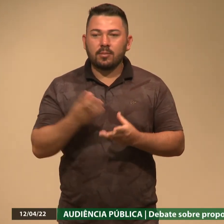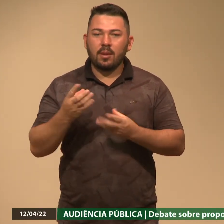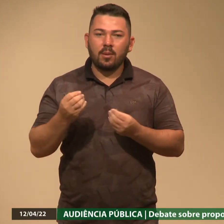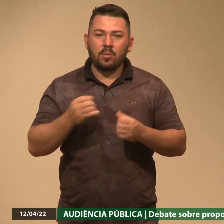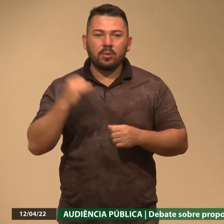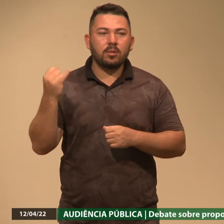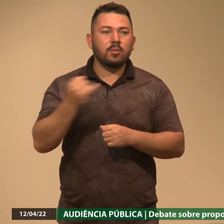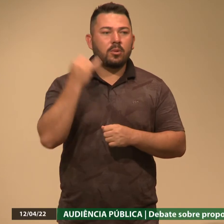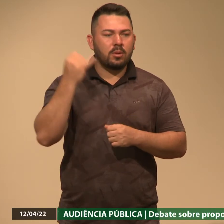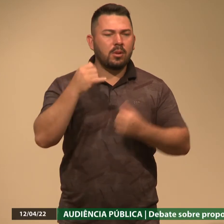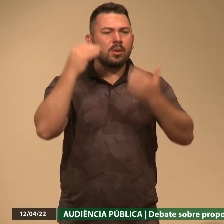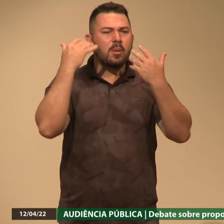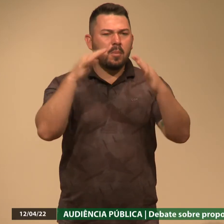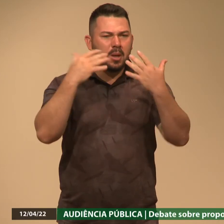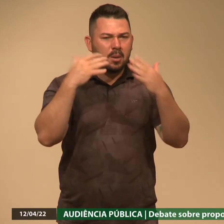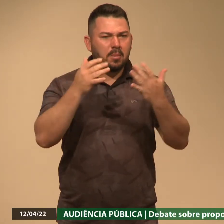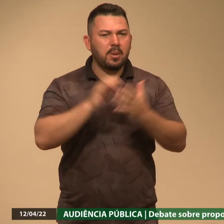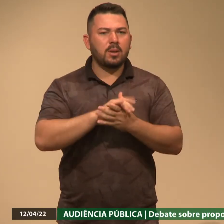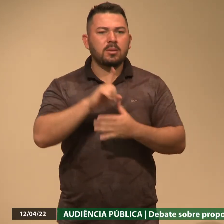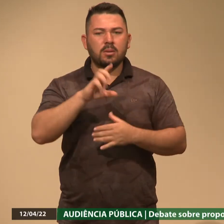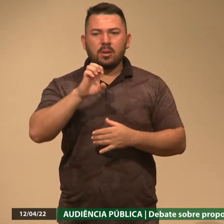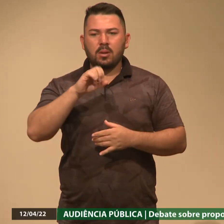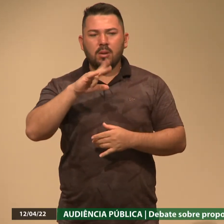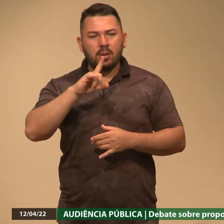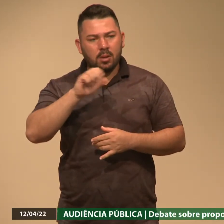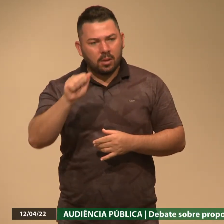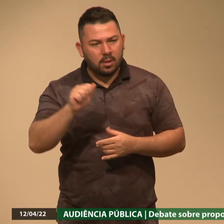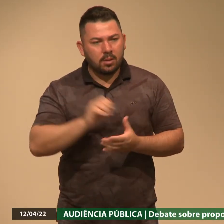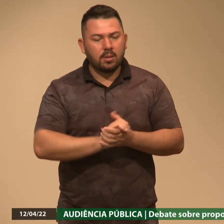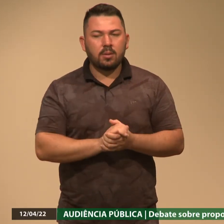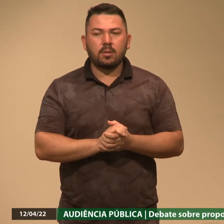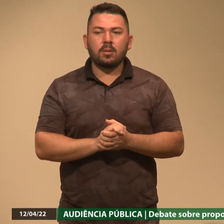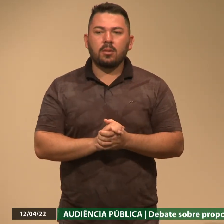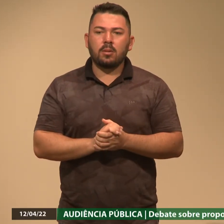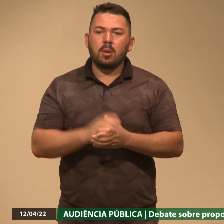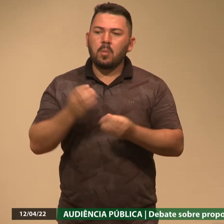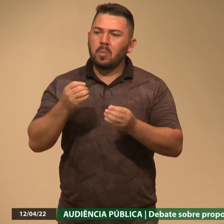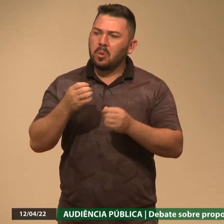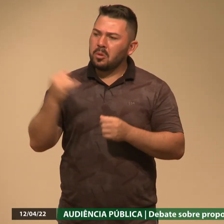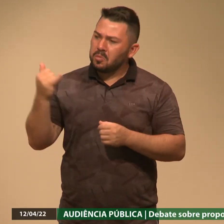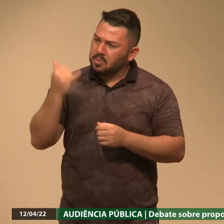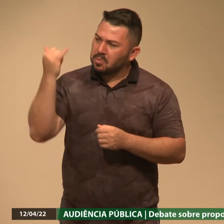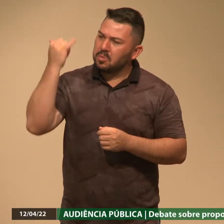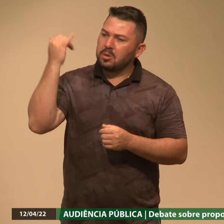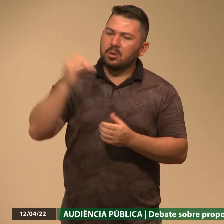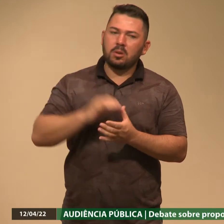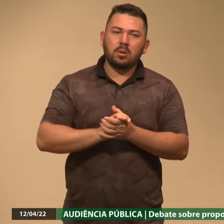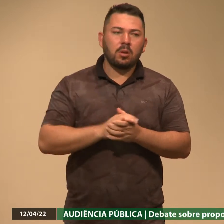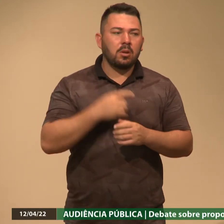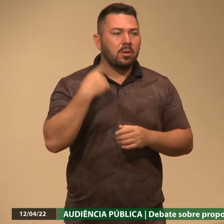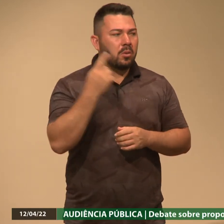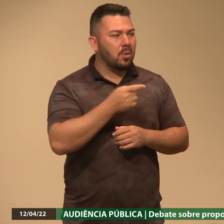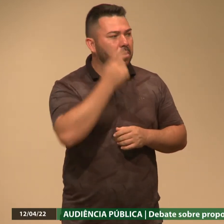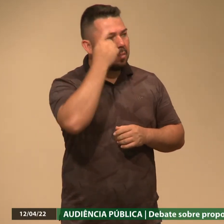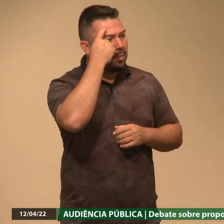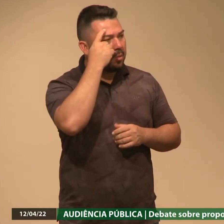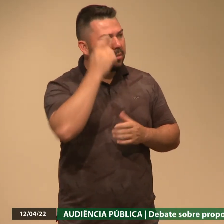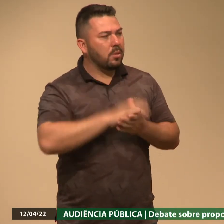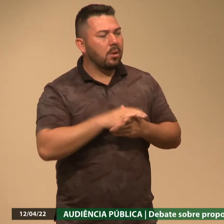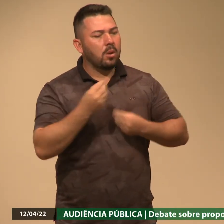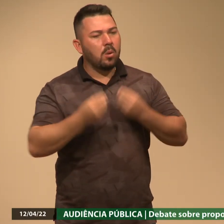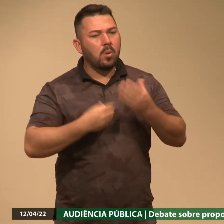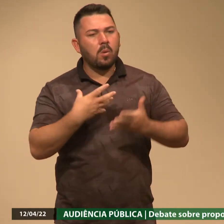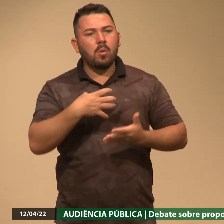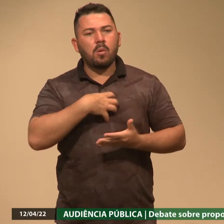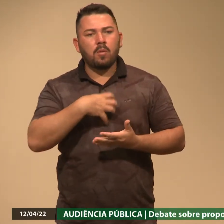muito importante Parabéns Leila parabéns pela tua fala realmente muito importante a gente pensar também na